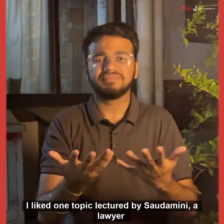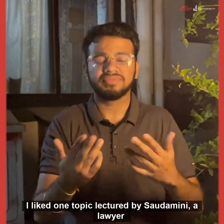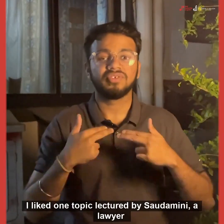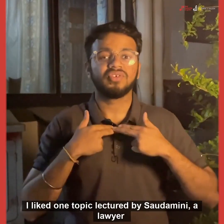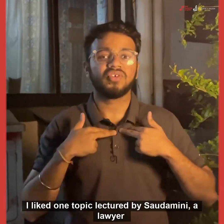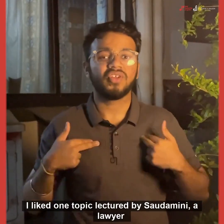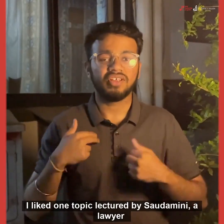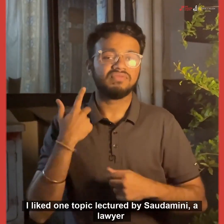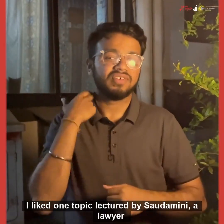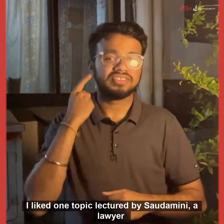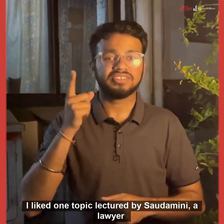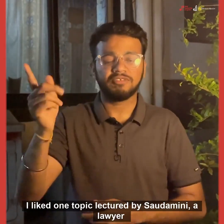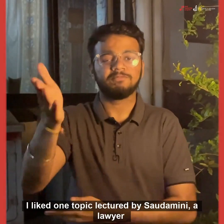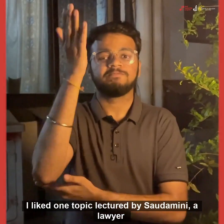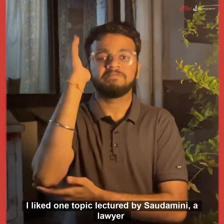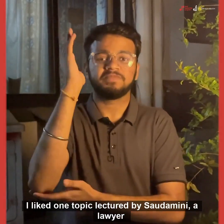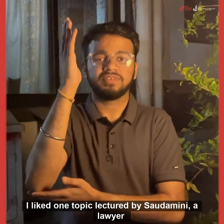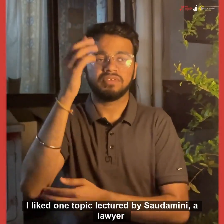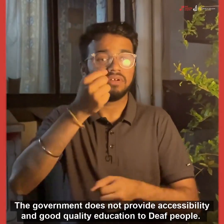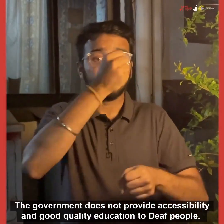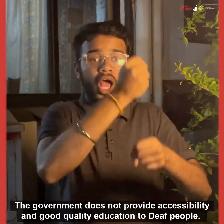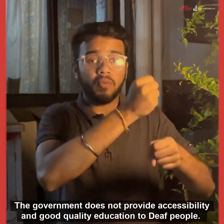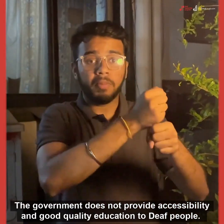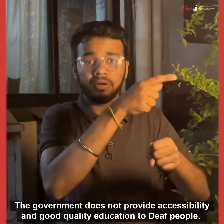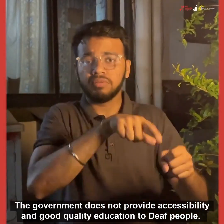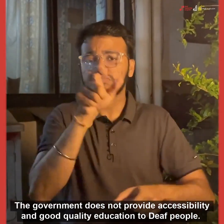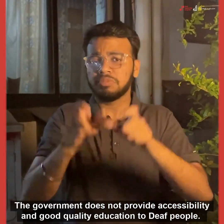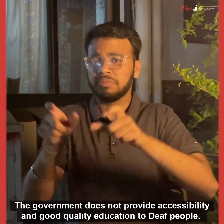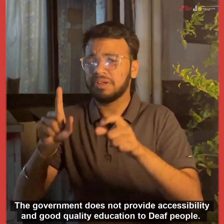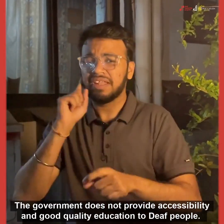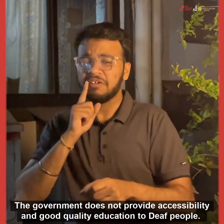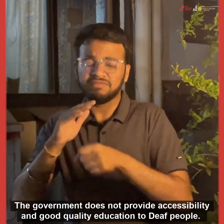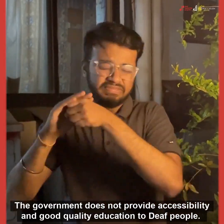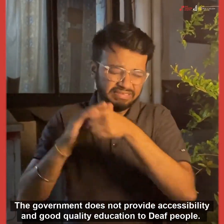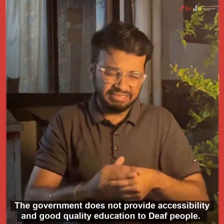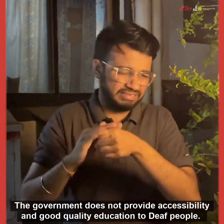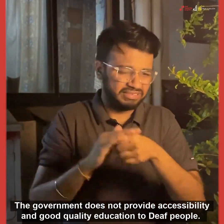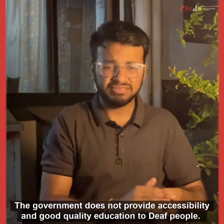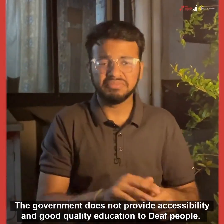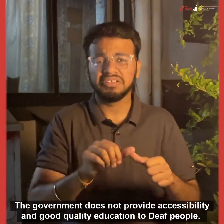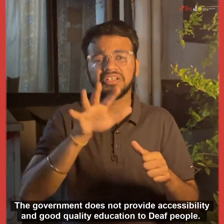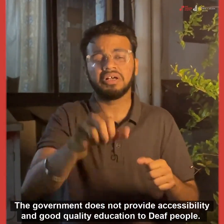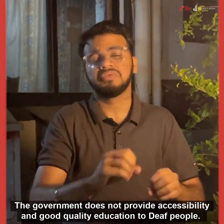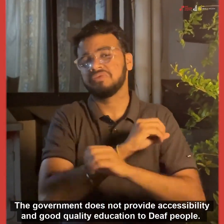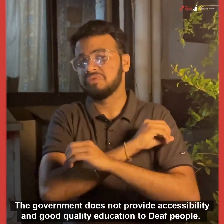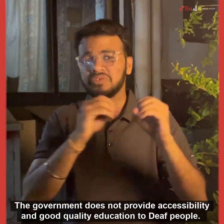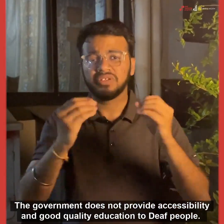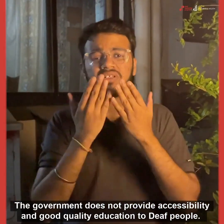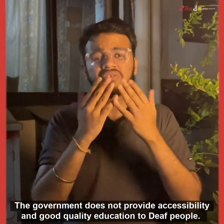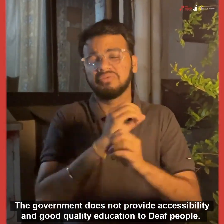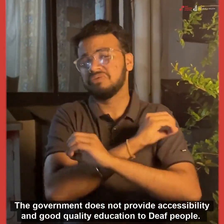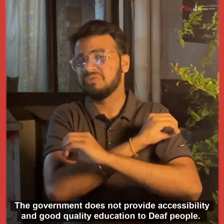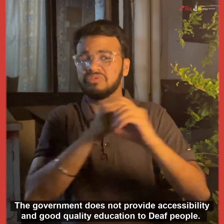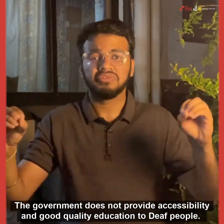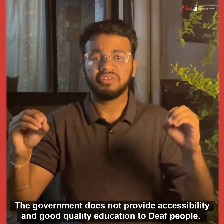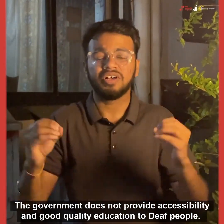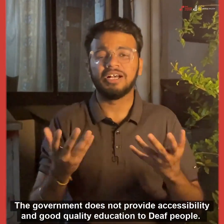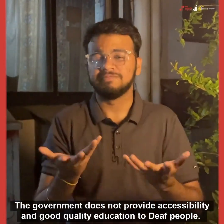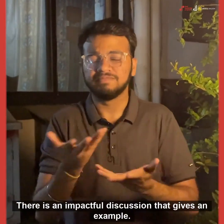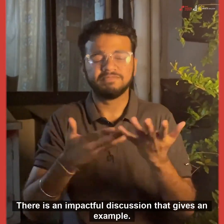धन्यवाद। मुझे सौदामिनी का विषय बहुत ही पसंद आया, जहाँ पे जिस सरकार के बारे में बता रही हैं कि बधिर लोगों को ना ही सुगम्यता देते हैं, ना ही